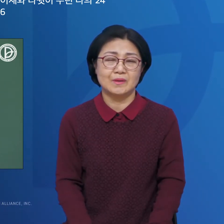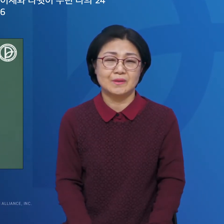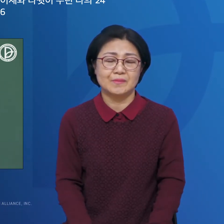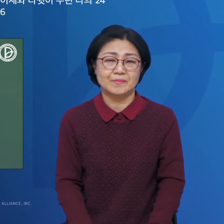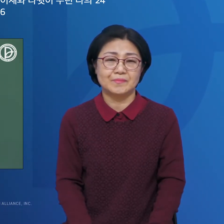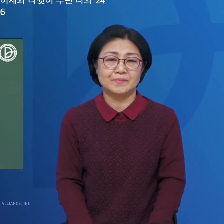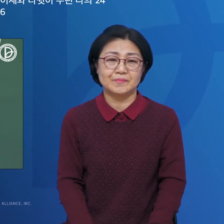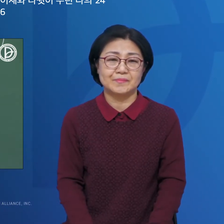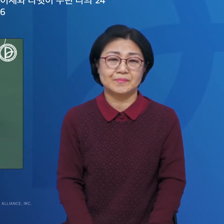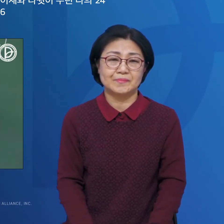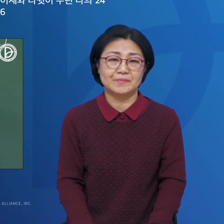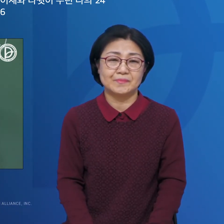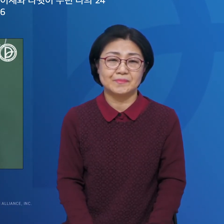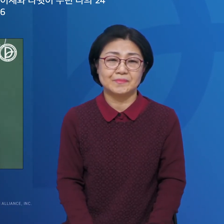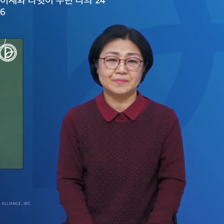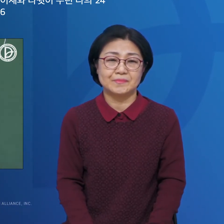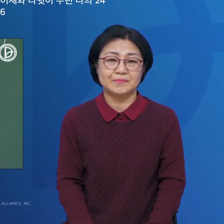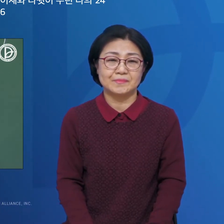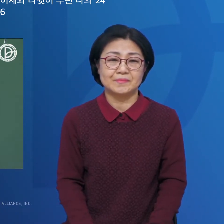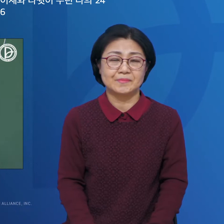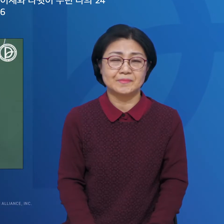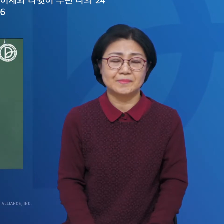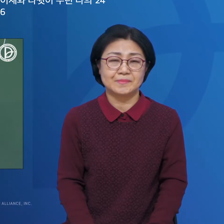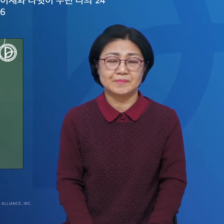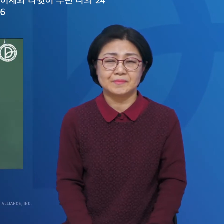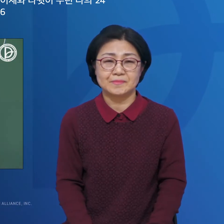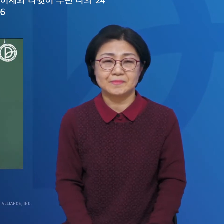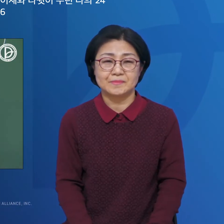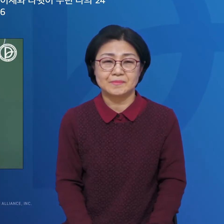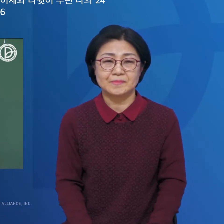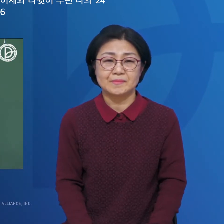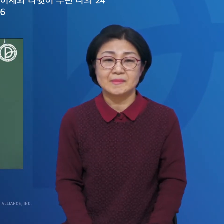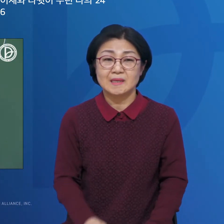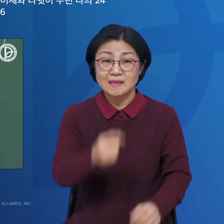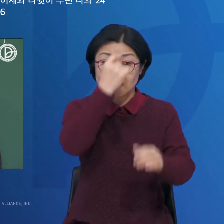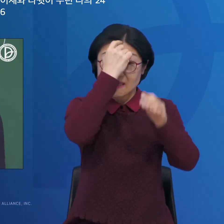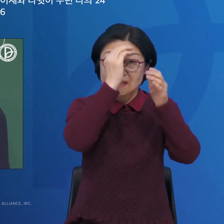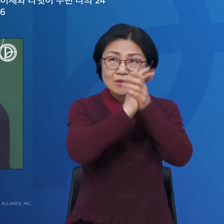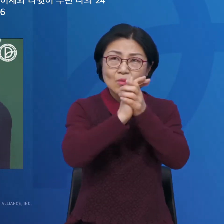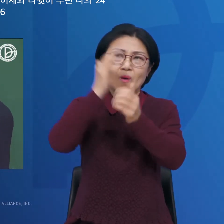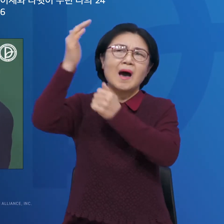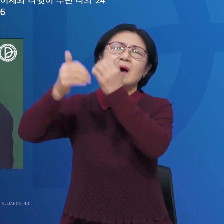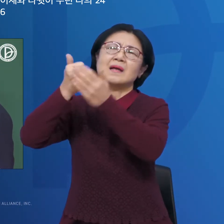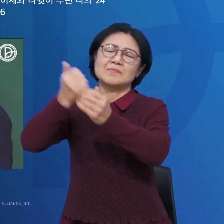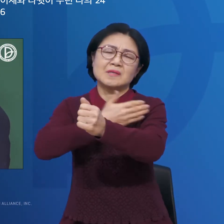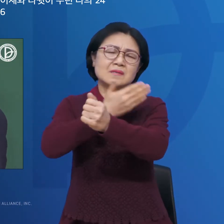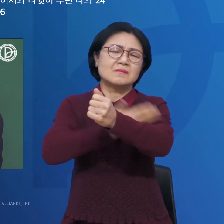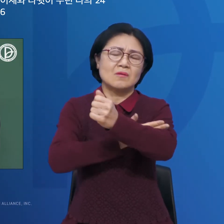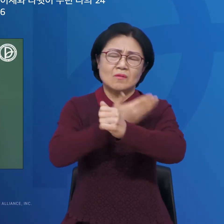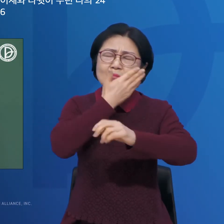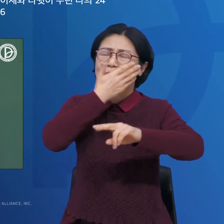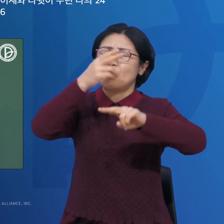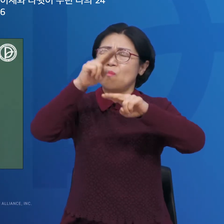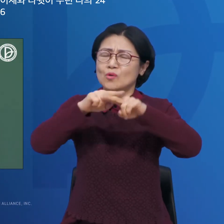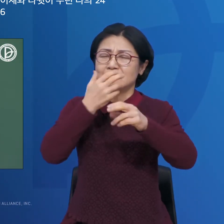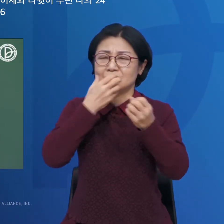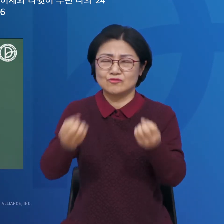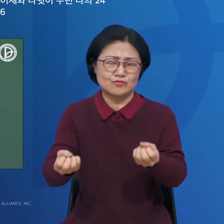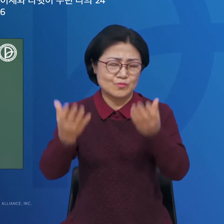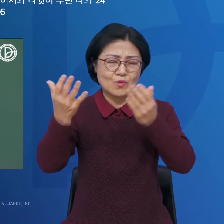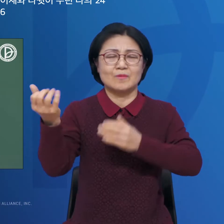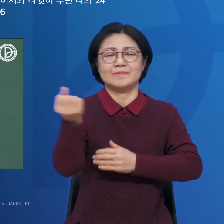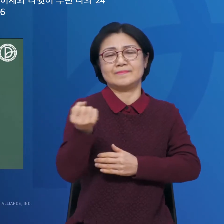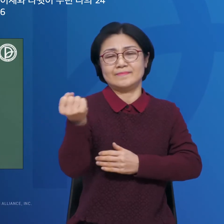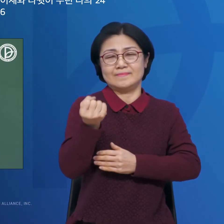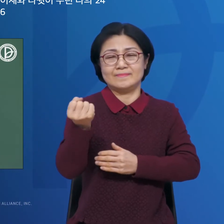가지고 모든 세상을 바꾸는 하나님의 능력이다. Prayer is taking the blessings of the throne of heaven, and then it's the power of